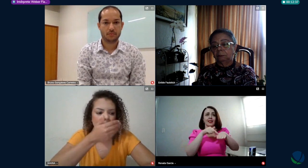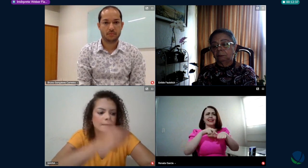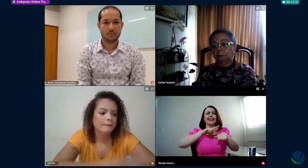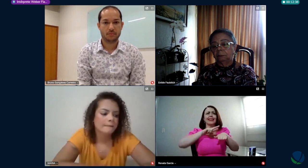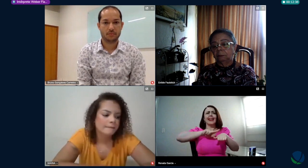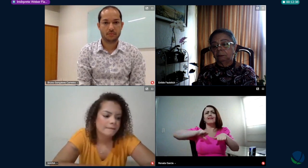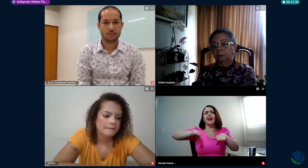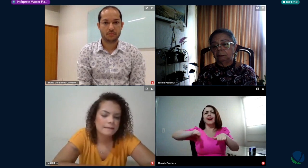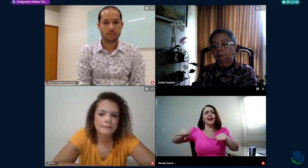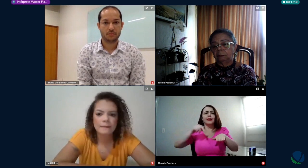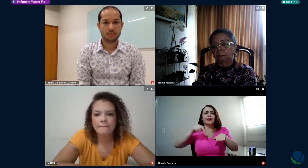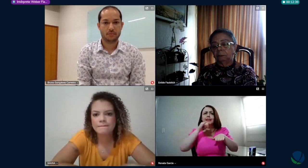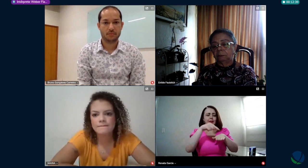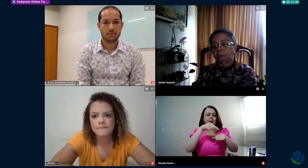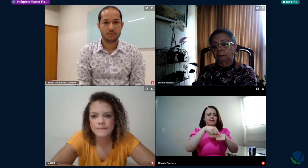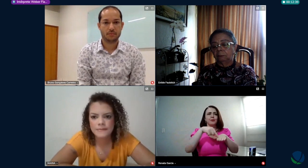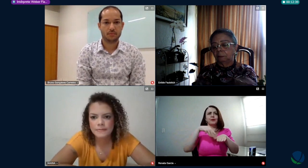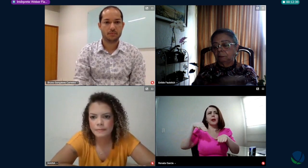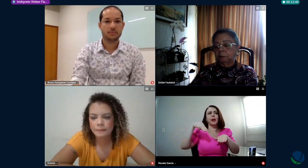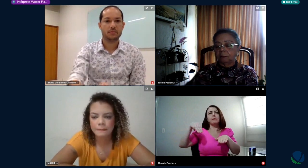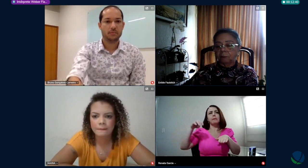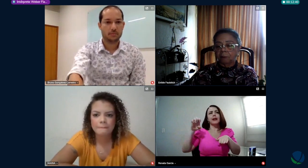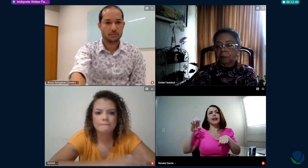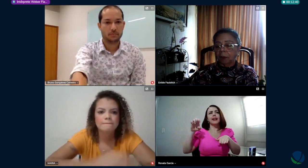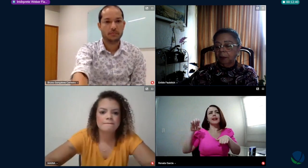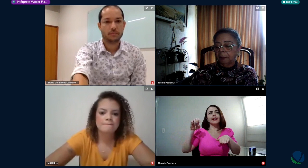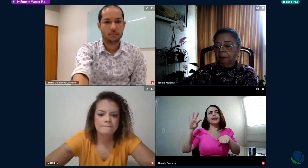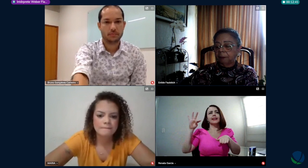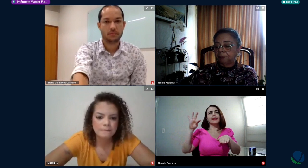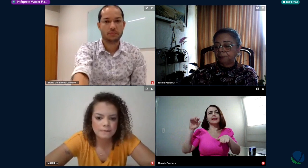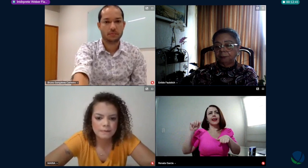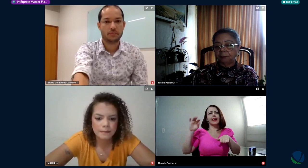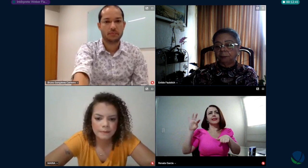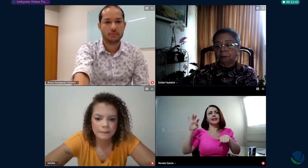Então, é por isso que eu represento assim. O pé.